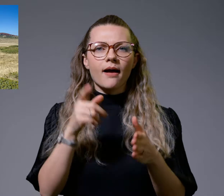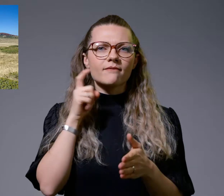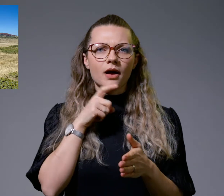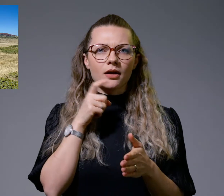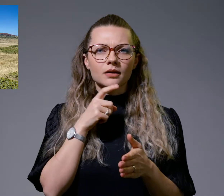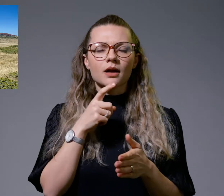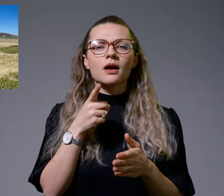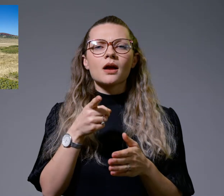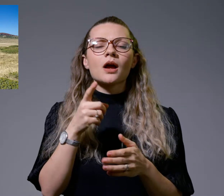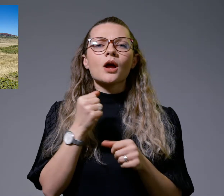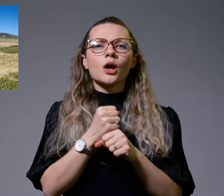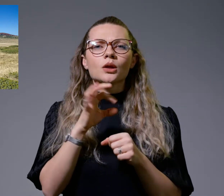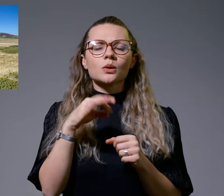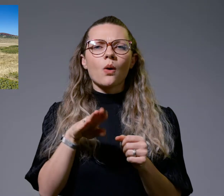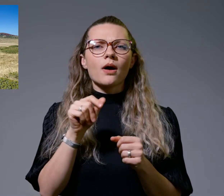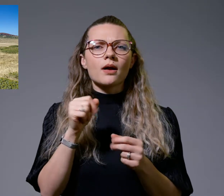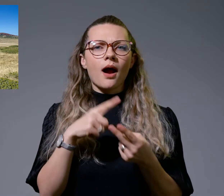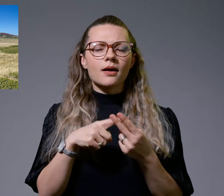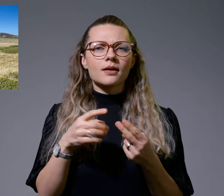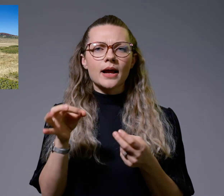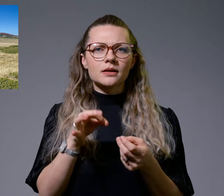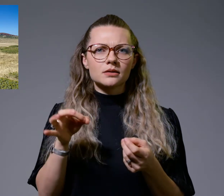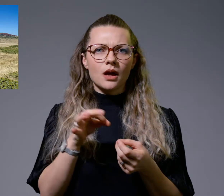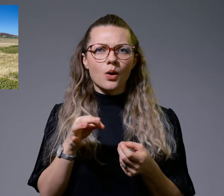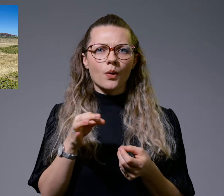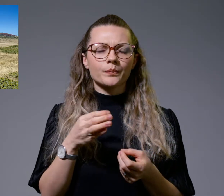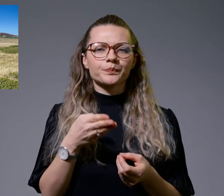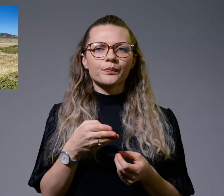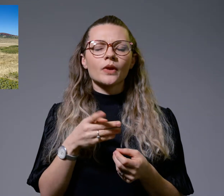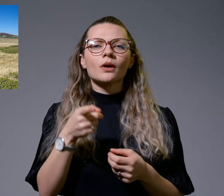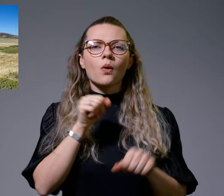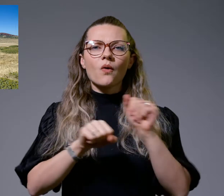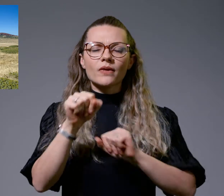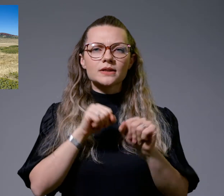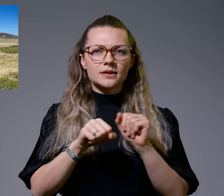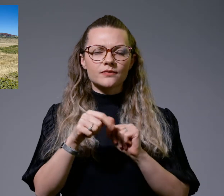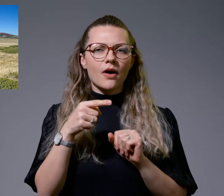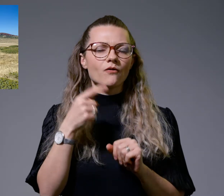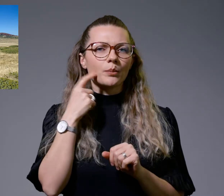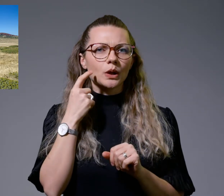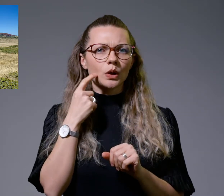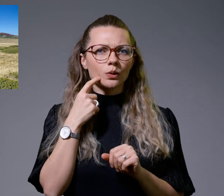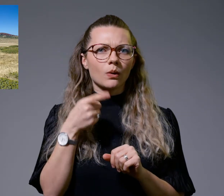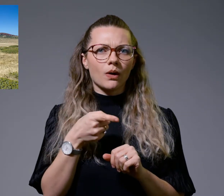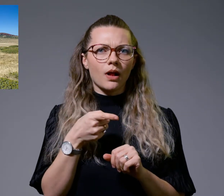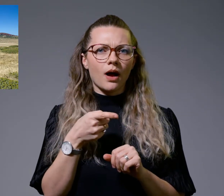и до Иранското езеро, додека пак офанзивата во Битолскиот дел требало